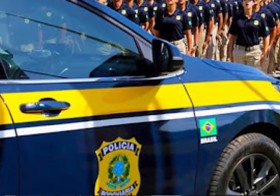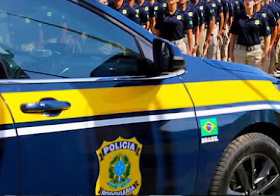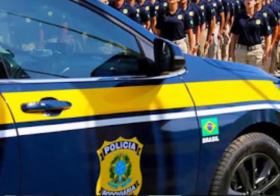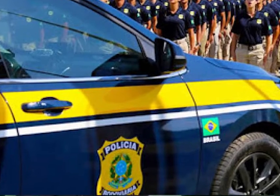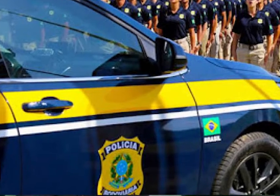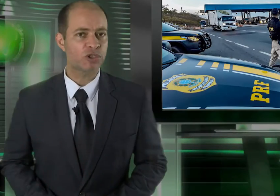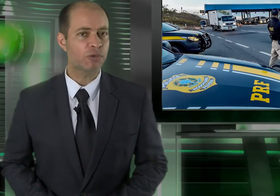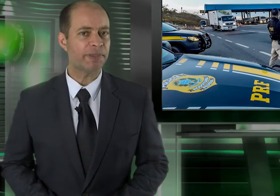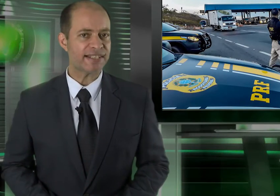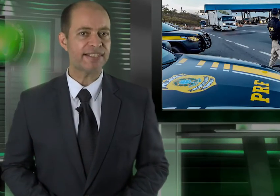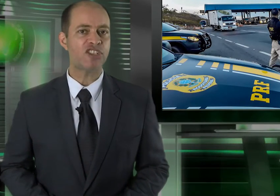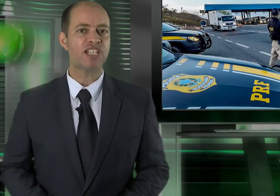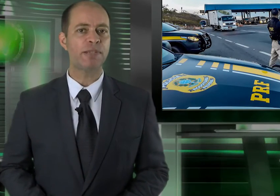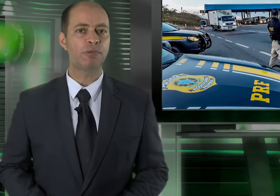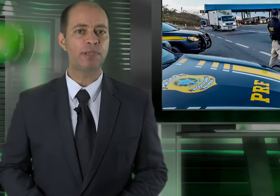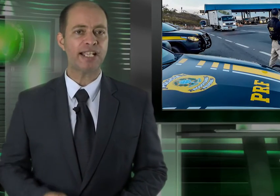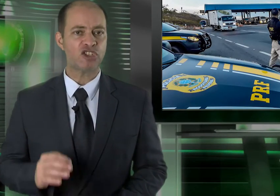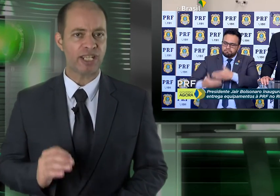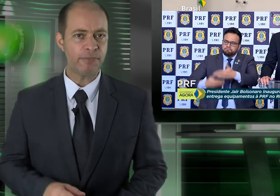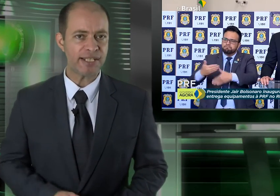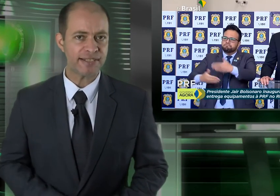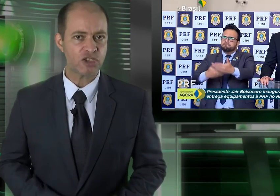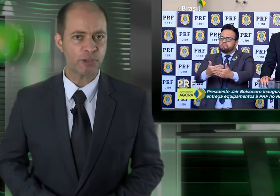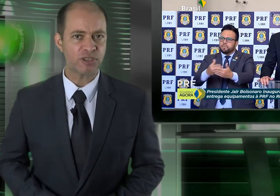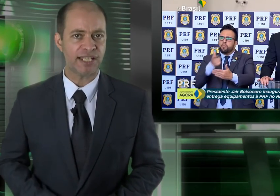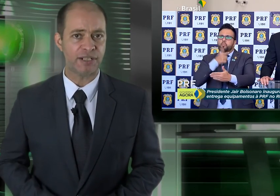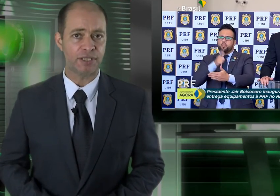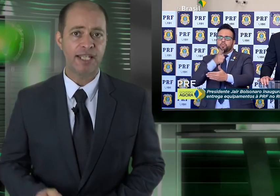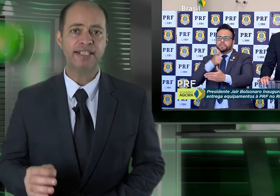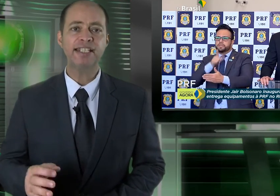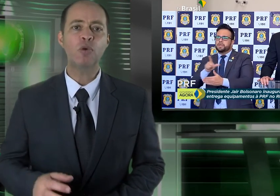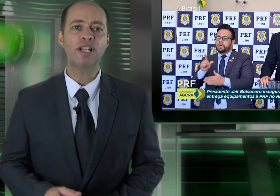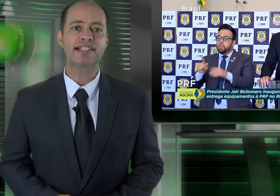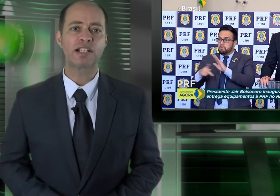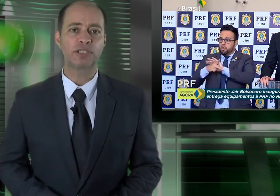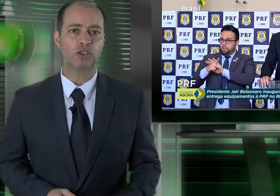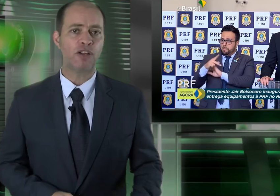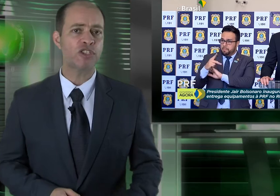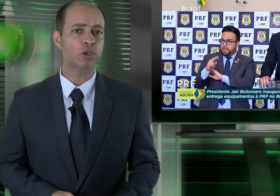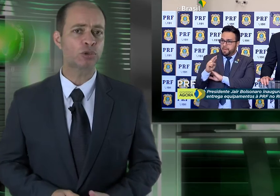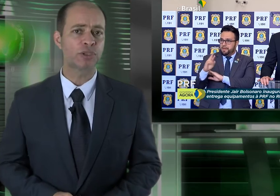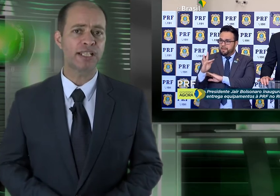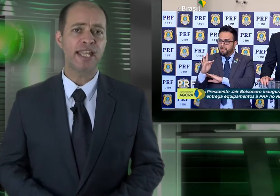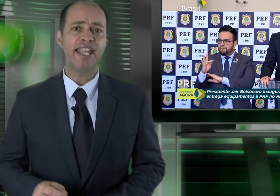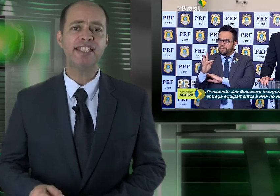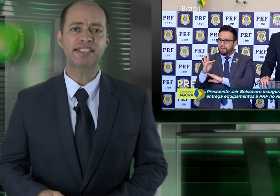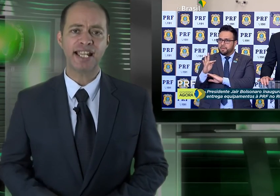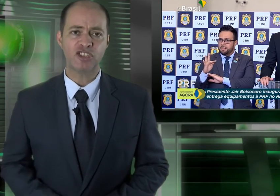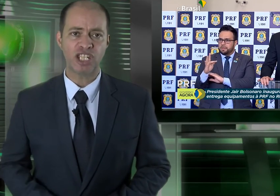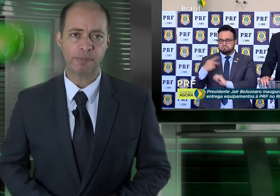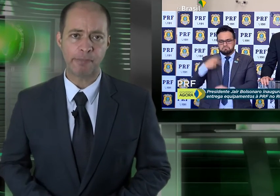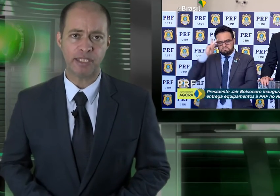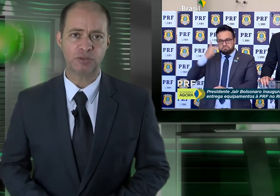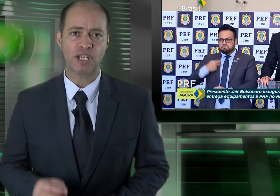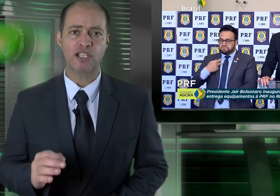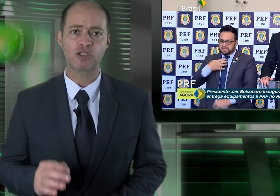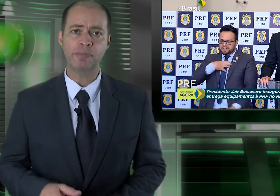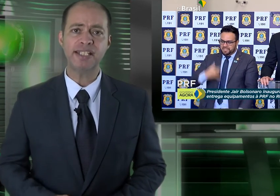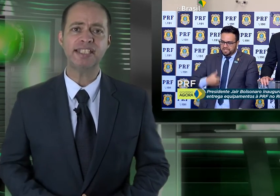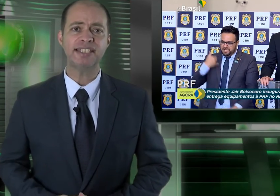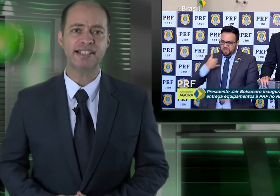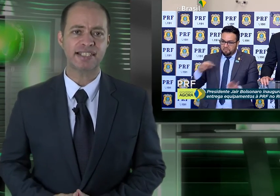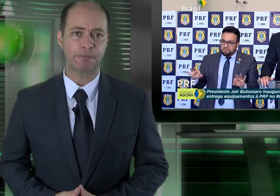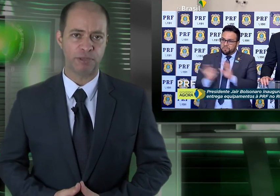foi baseada no discurso do presidente da República, Jair Messias Bolsonaro, na inauguração da nova estrutura e entrega de equipamentos